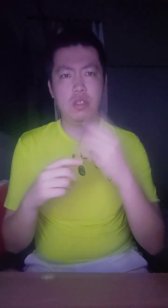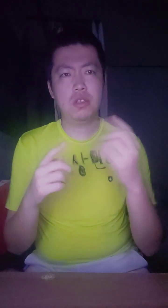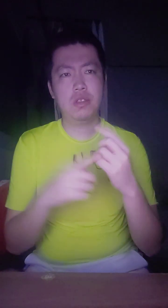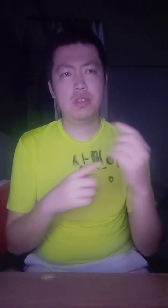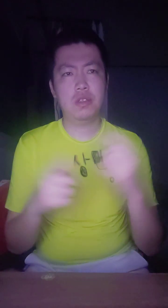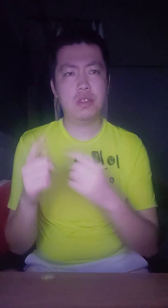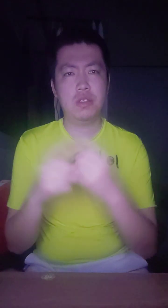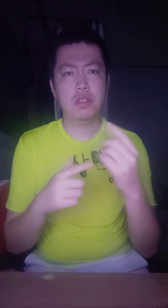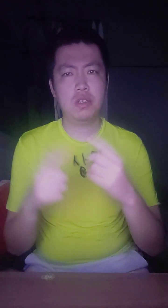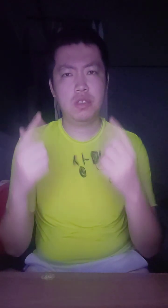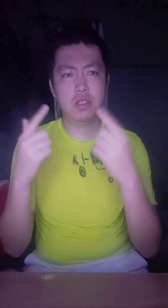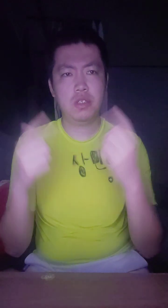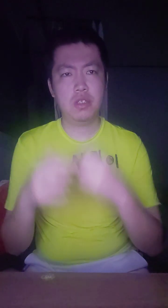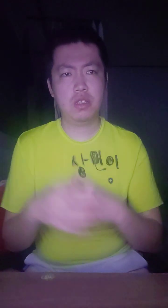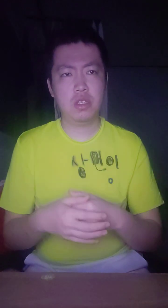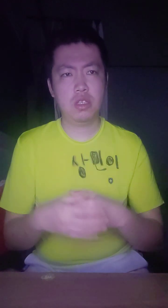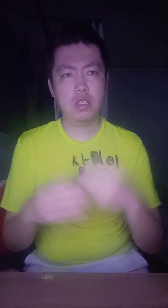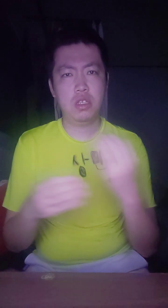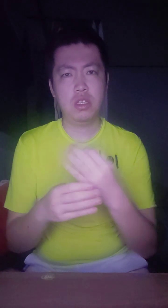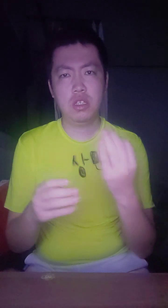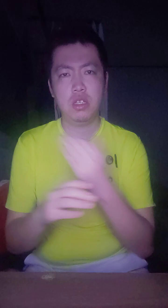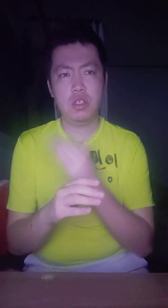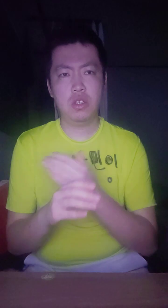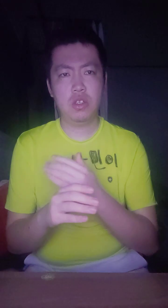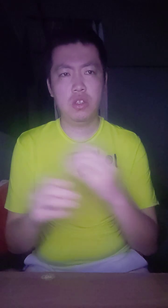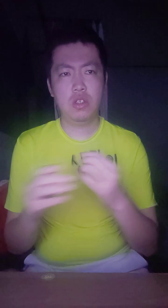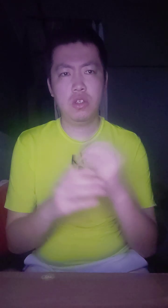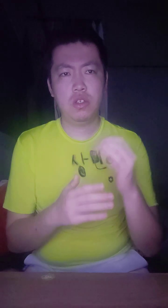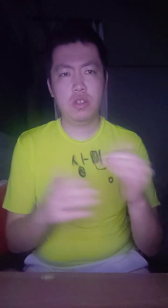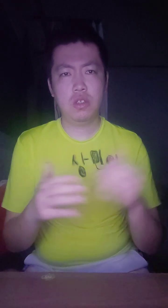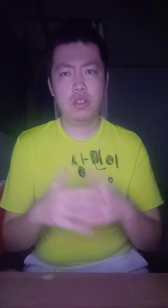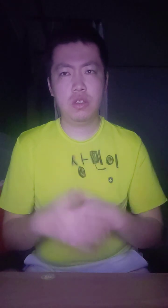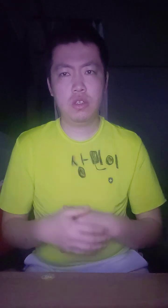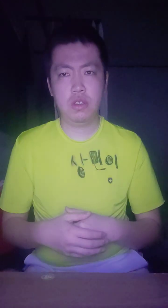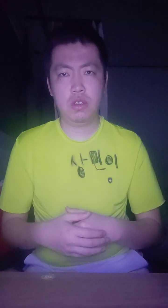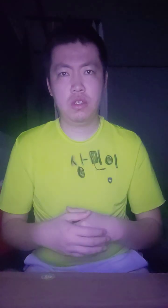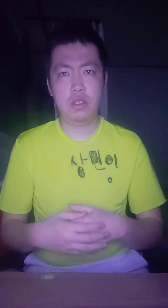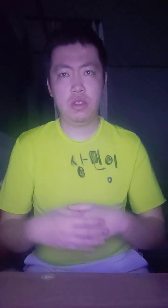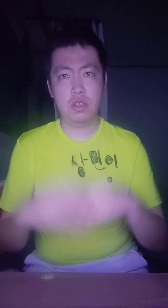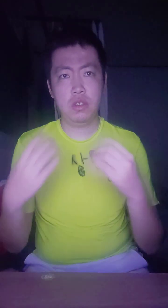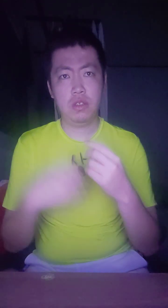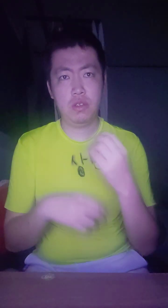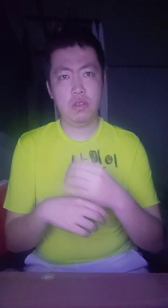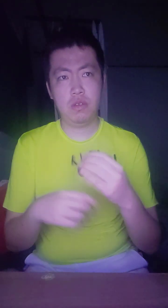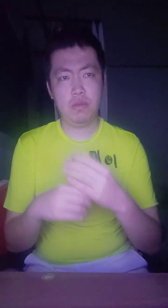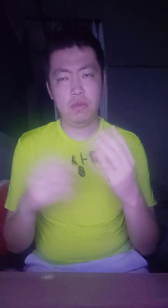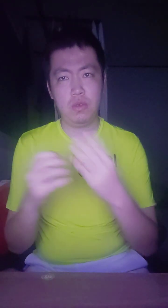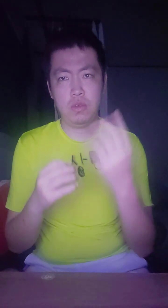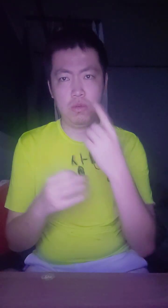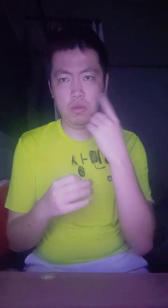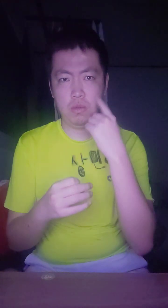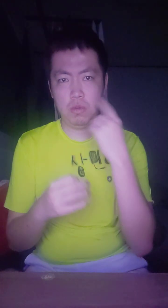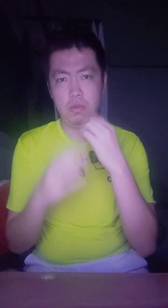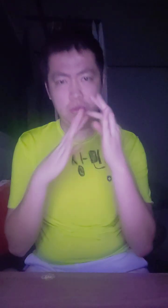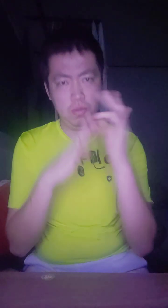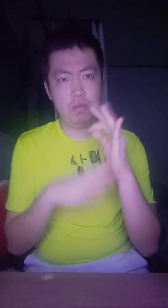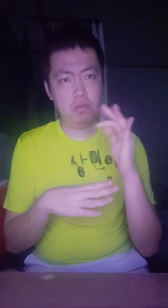들어가려고 벗은 것이지 자신이 시킨 게 아니라고 주장했습니다. 반복됐던 볼뽀뽀 성추행에 대해선 어제도 우리